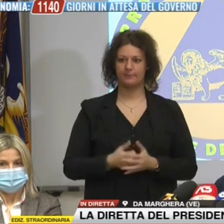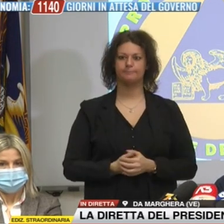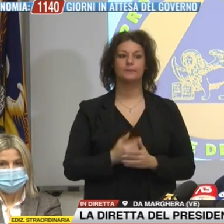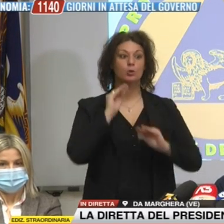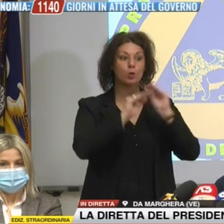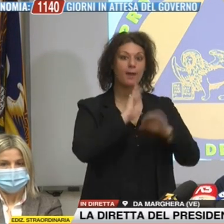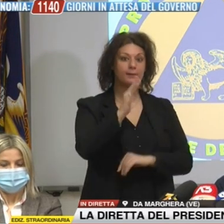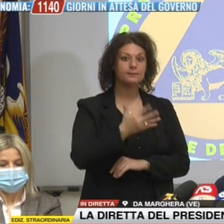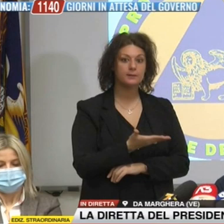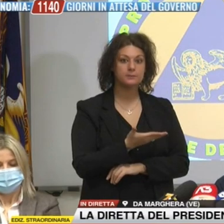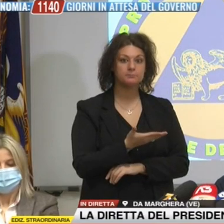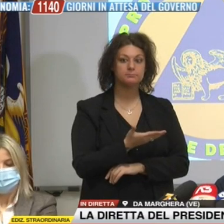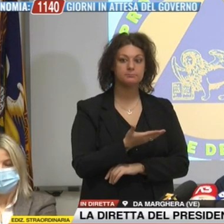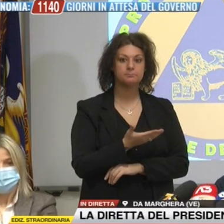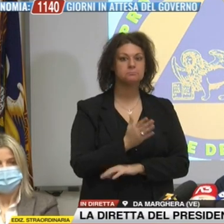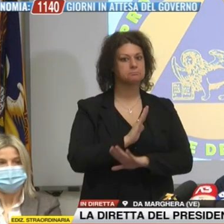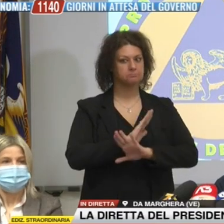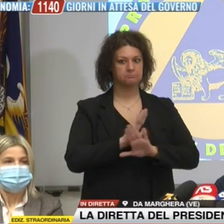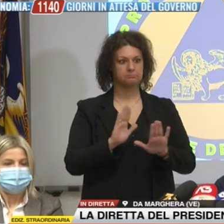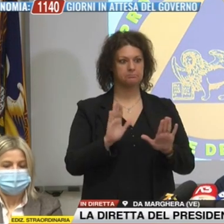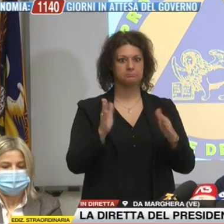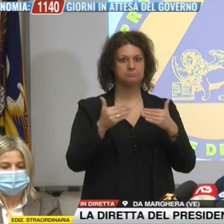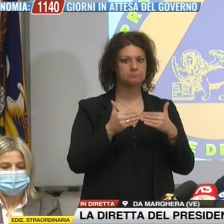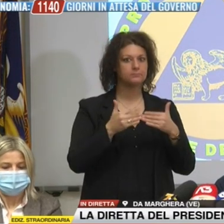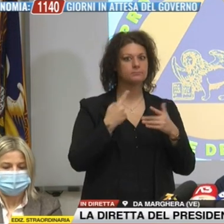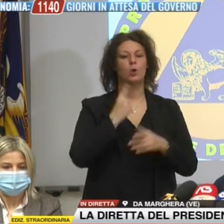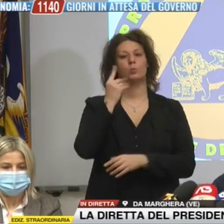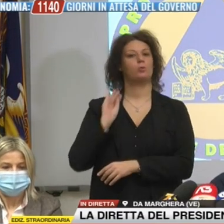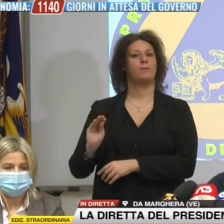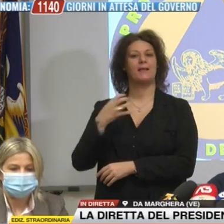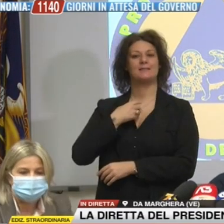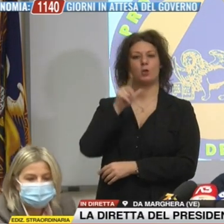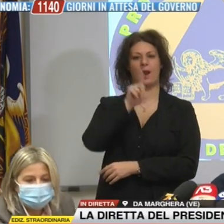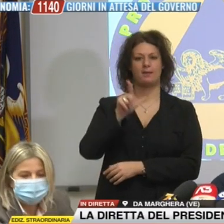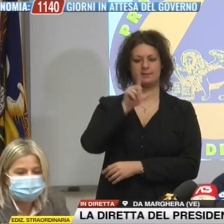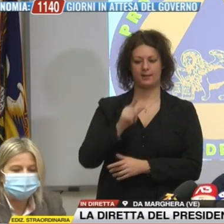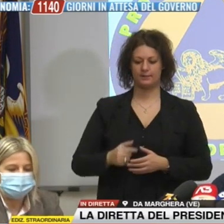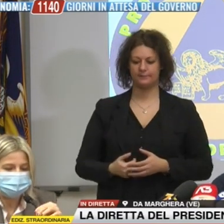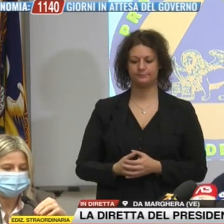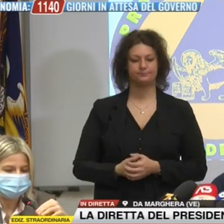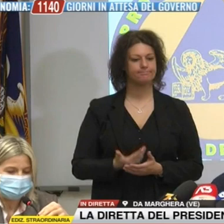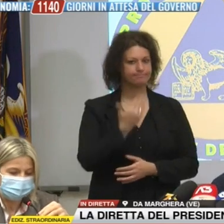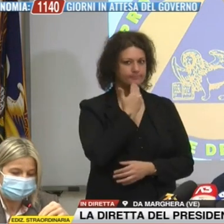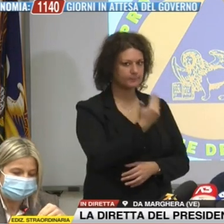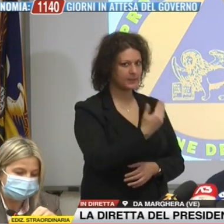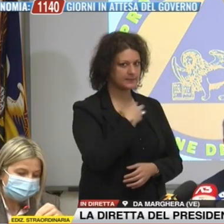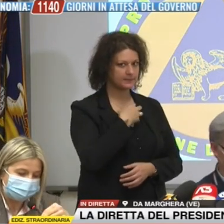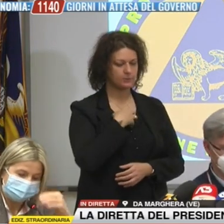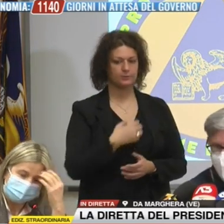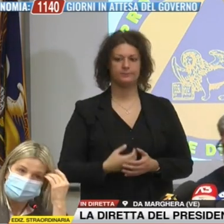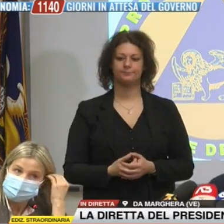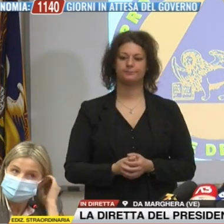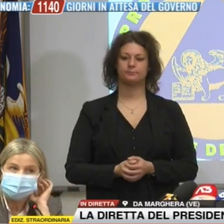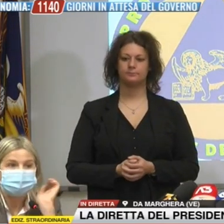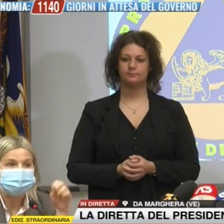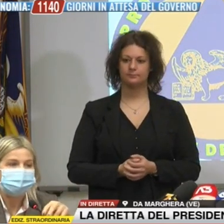Bene, allora possiamo chiudere qua, c'erano... Lanzarin, ancora un attimo la Lanzarin, grazie assessore,